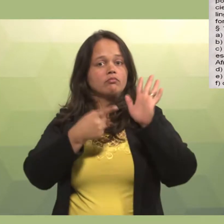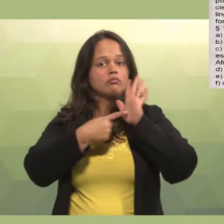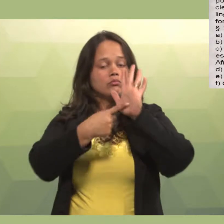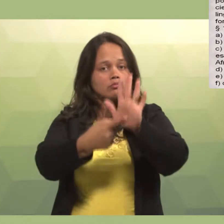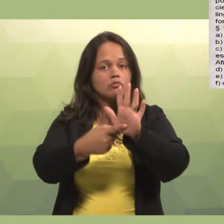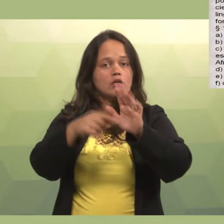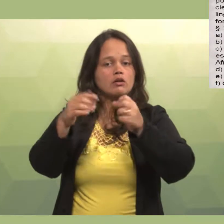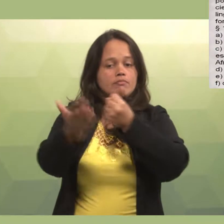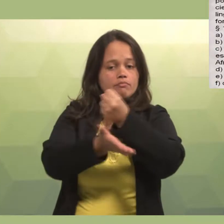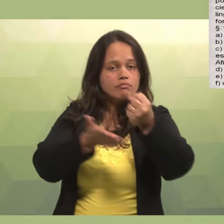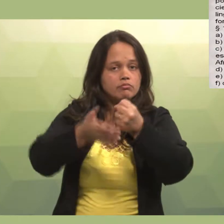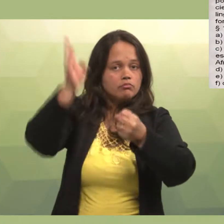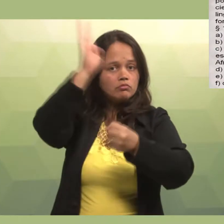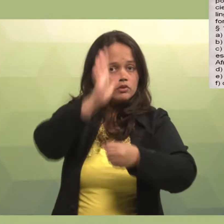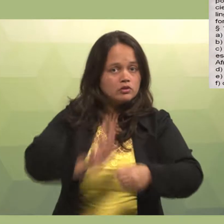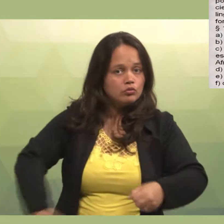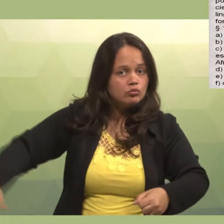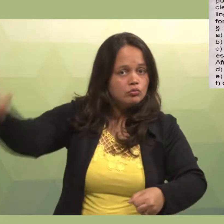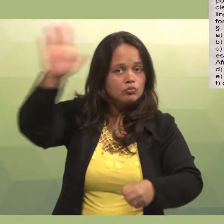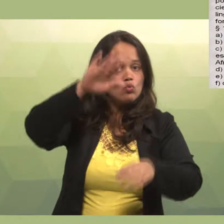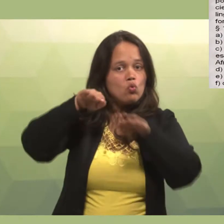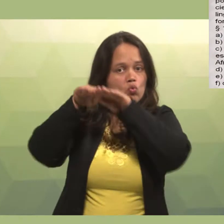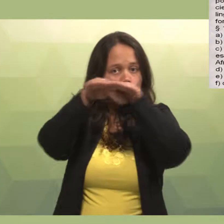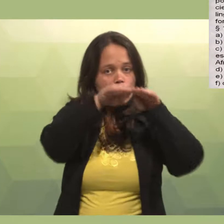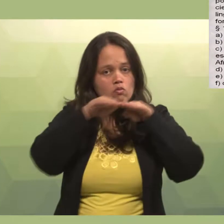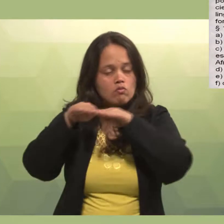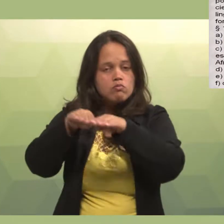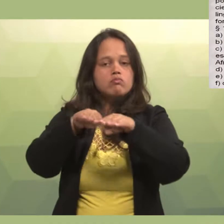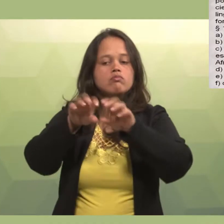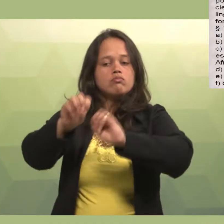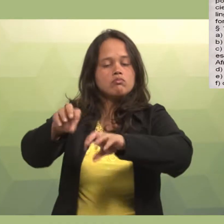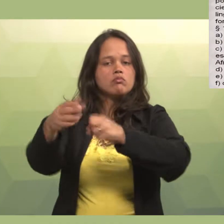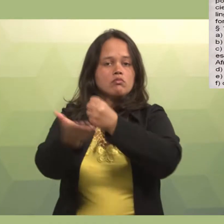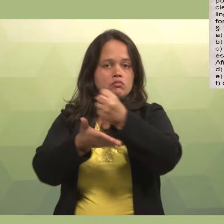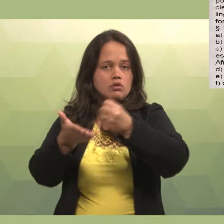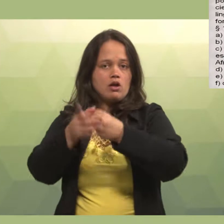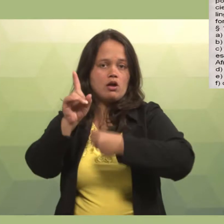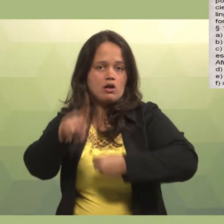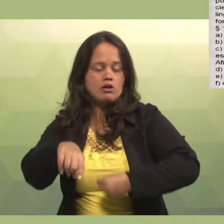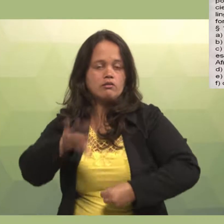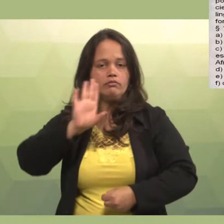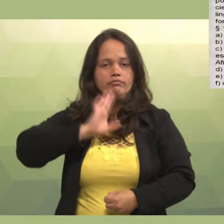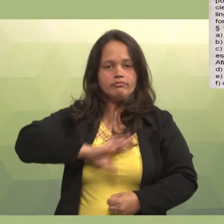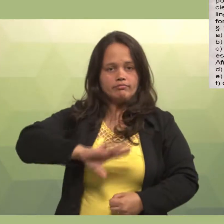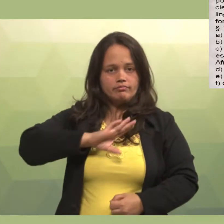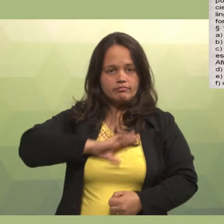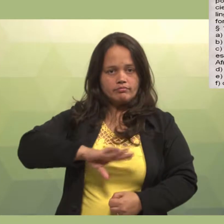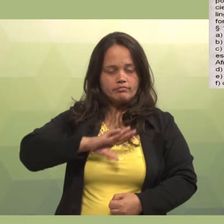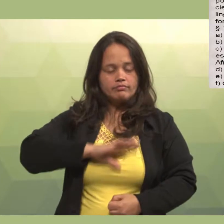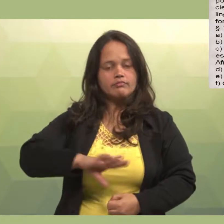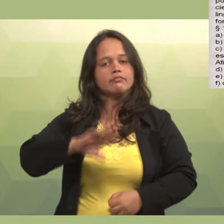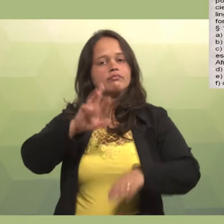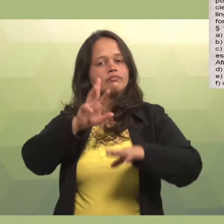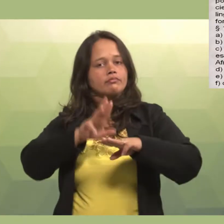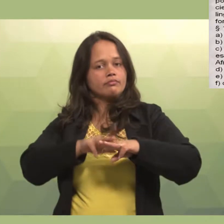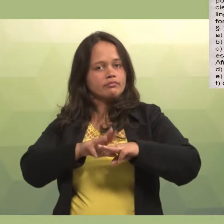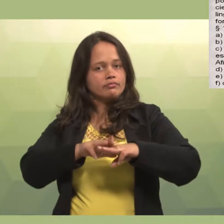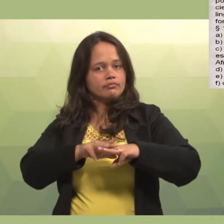são a língua portuguesa, a matemática, o conhecimento do mundo